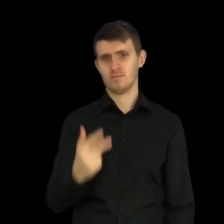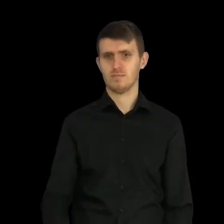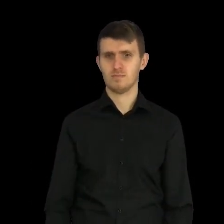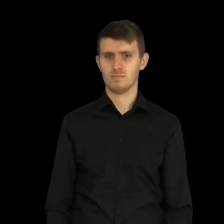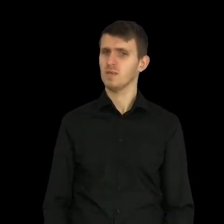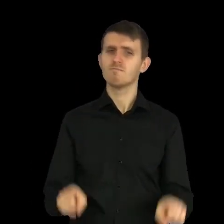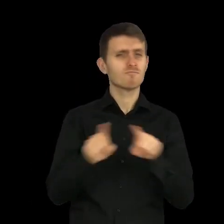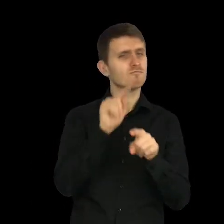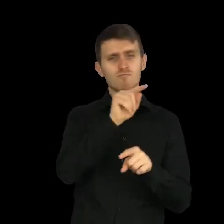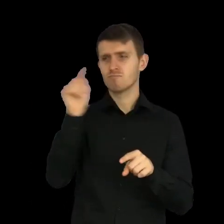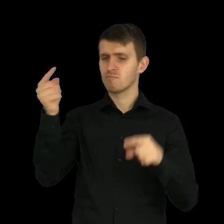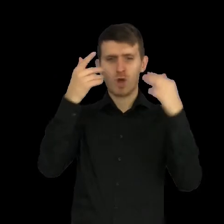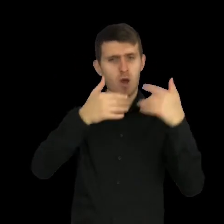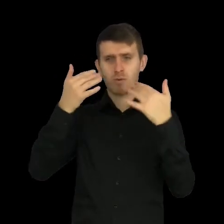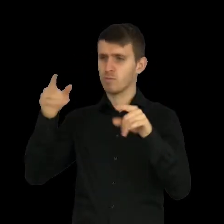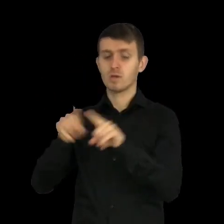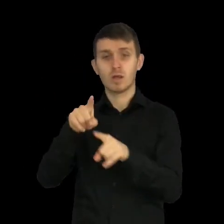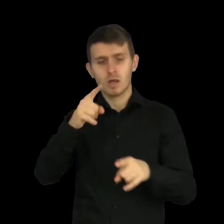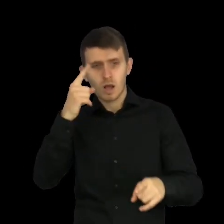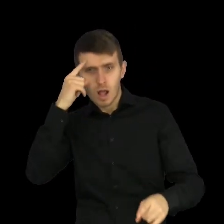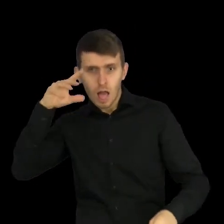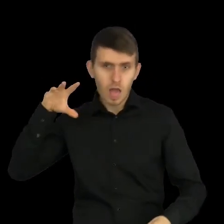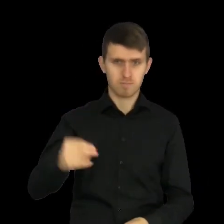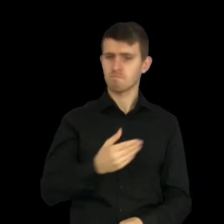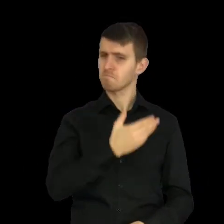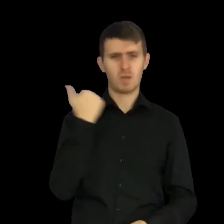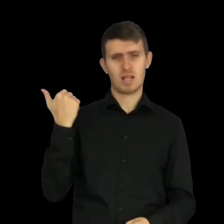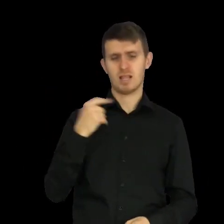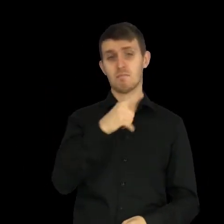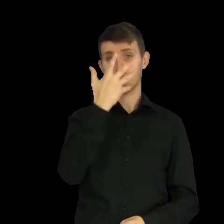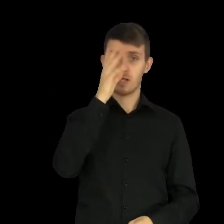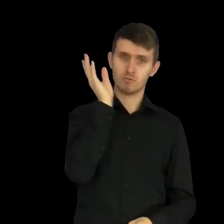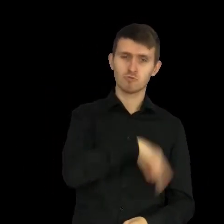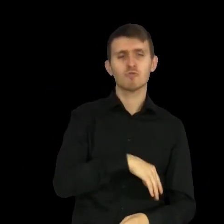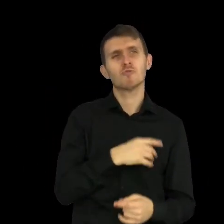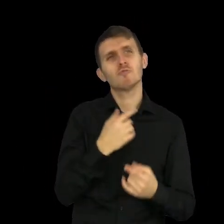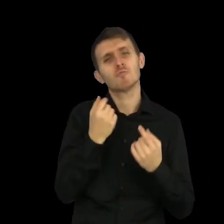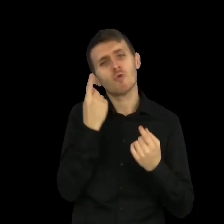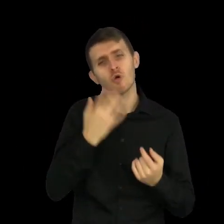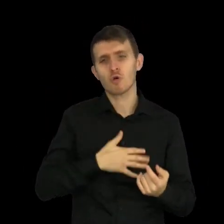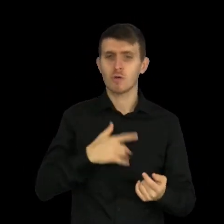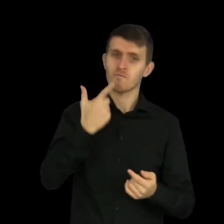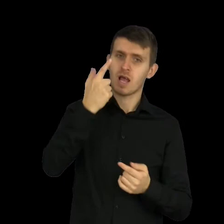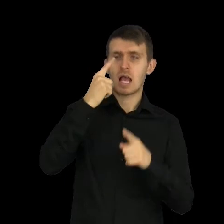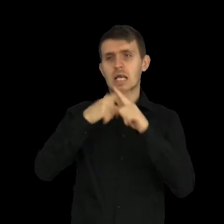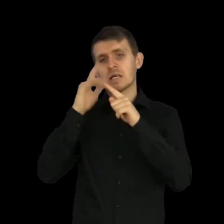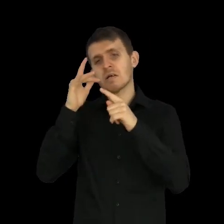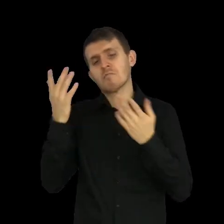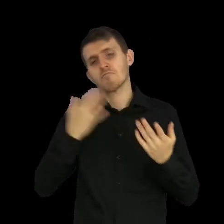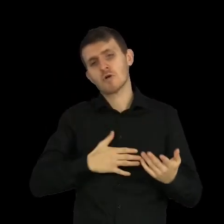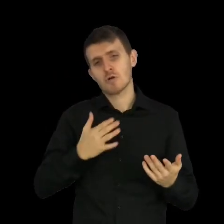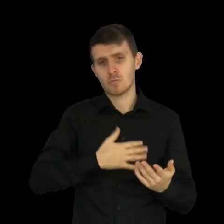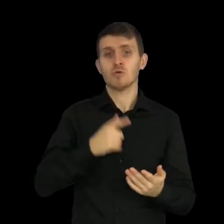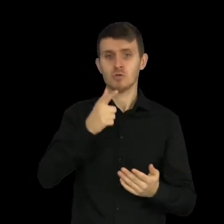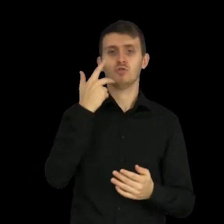Oczywiście 3. Tak by było z każdą literką. Nie ma tu żadnych cudów. 5 sztuk czegokolwiek, odjąć 2